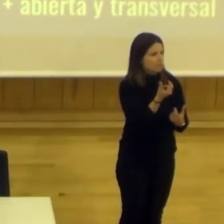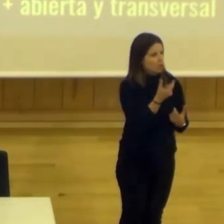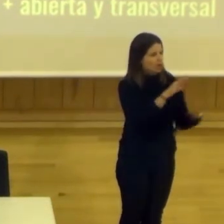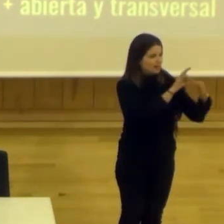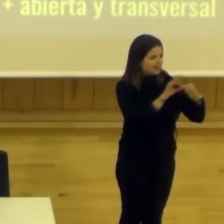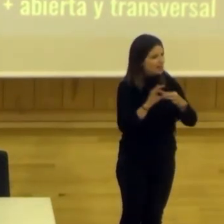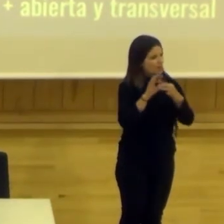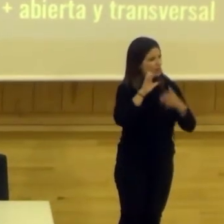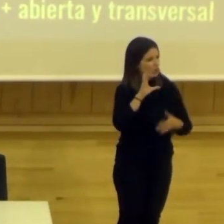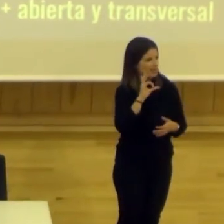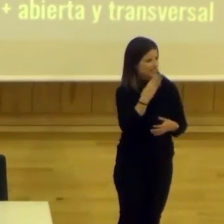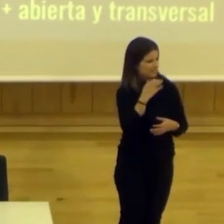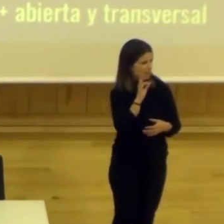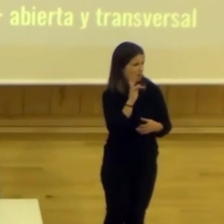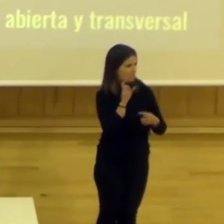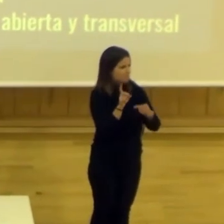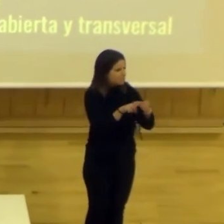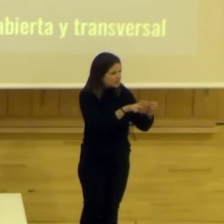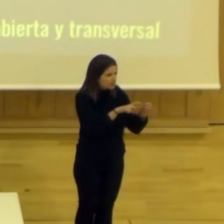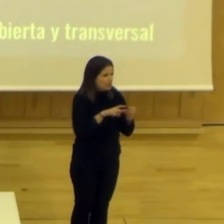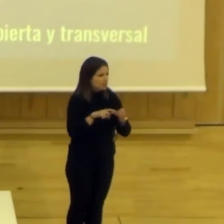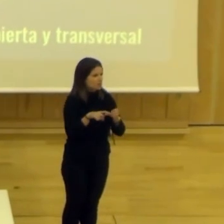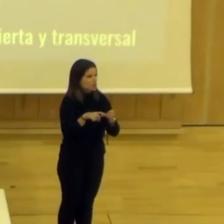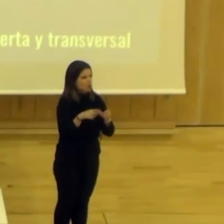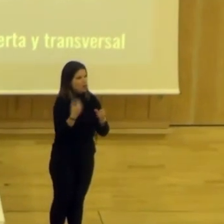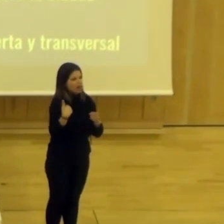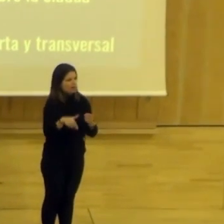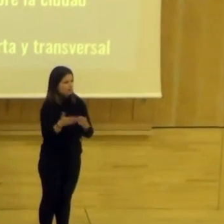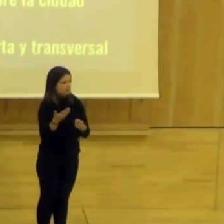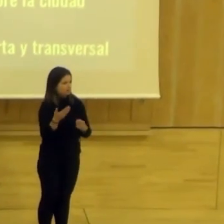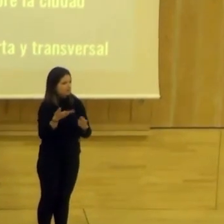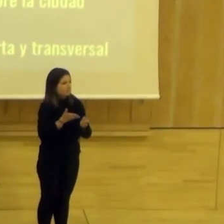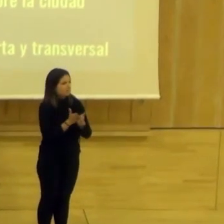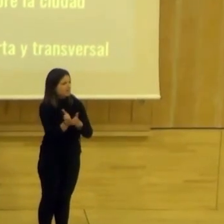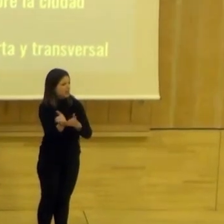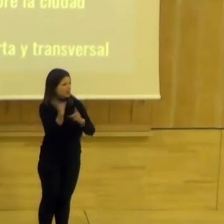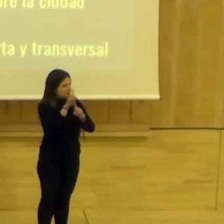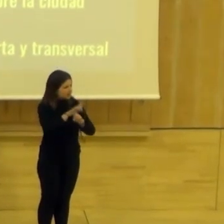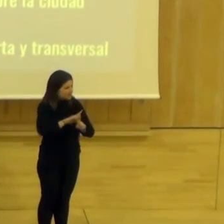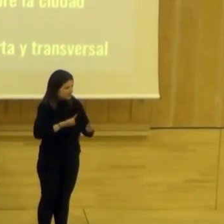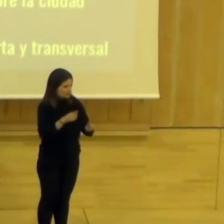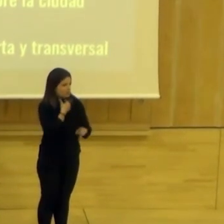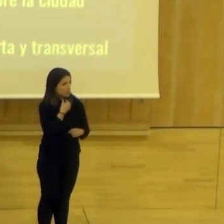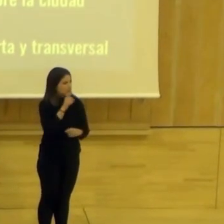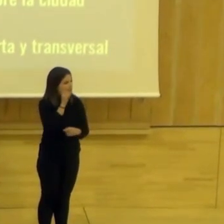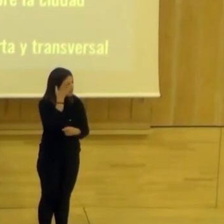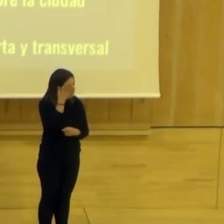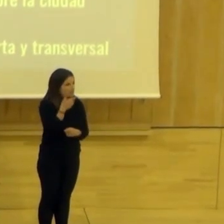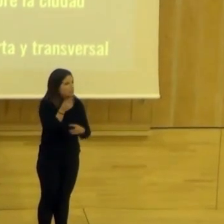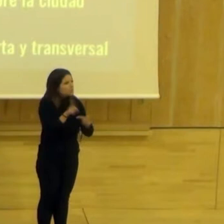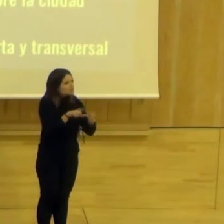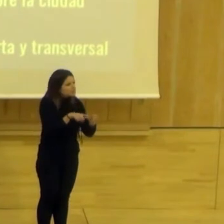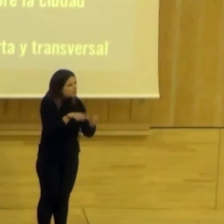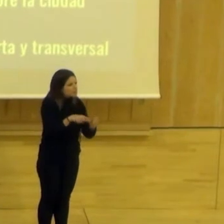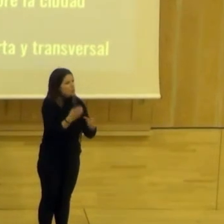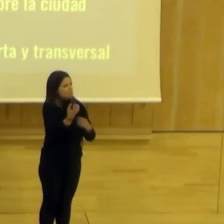a lo que decía Esteban de la participación dejó de ser una variable discreta, que me ha gustado mucho esa idea, digamos, y nosotros decimos la participación llegó